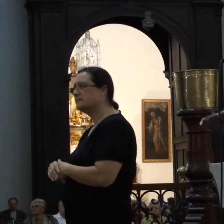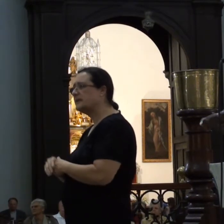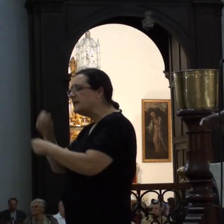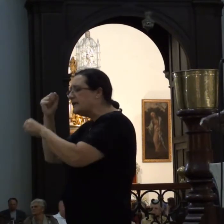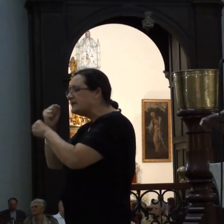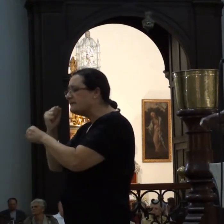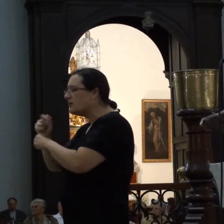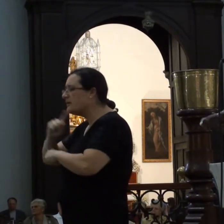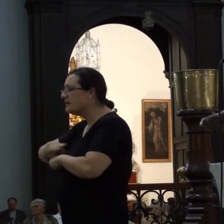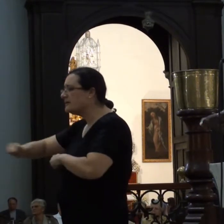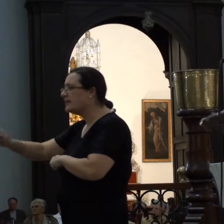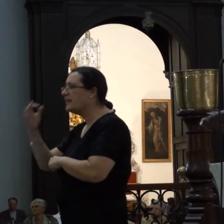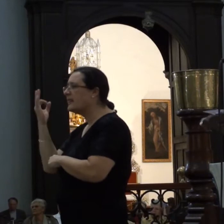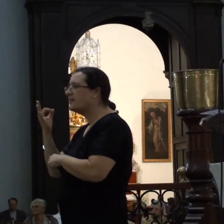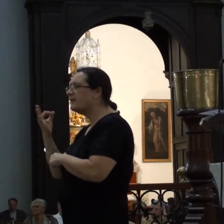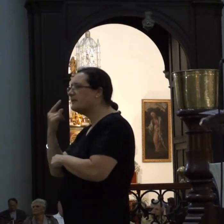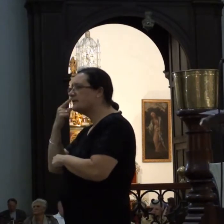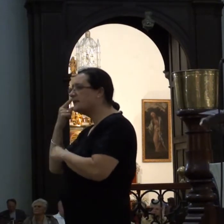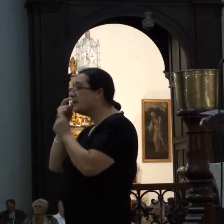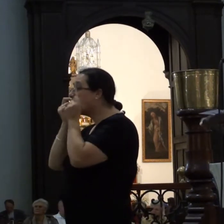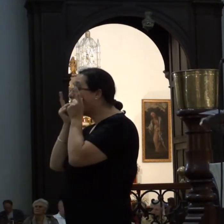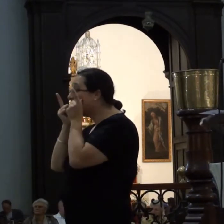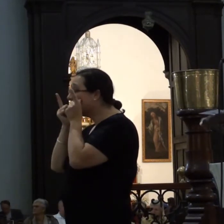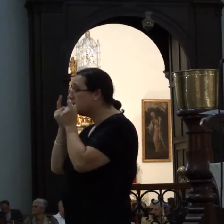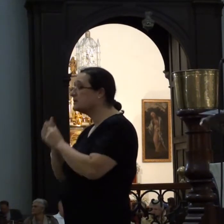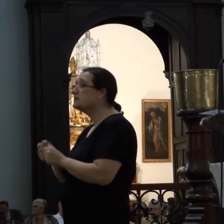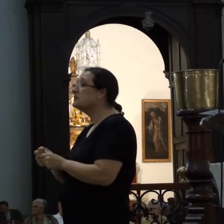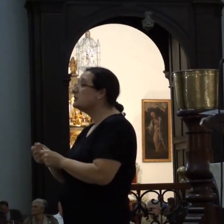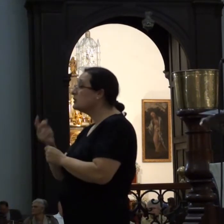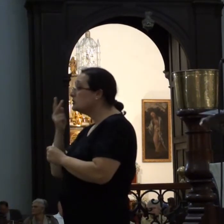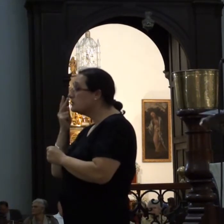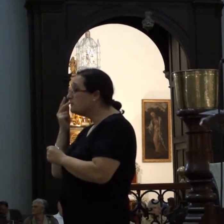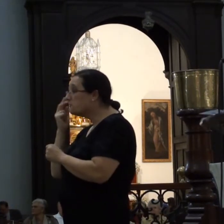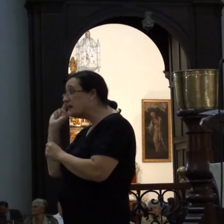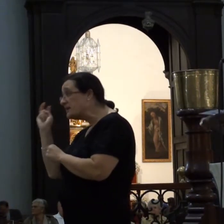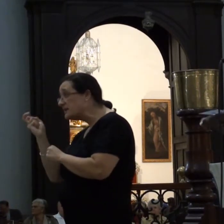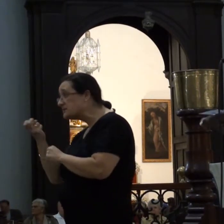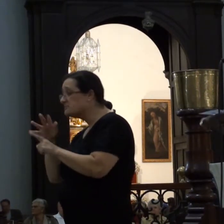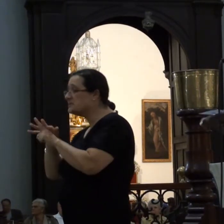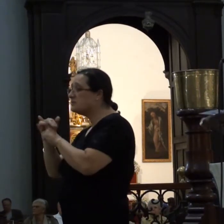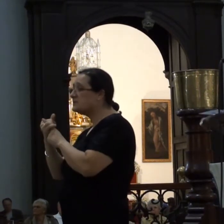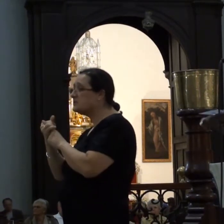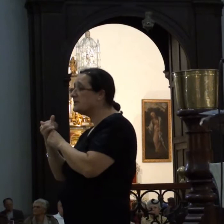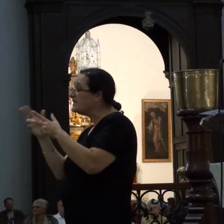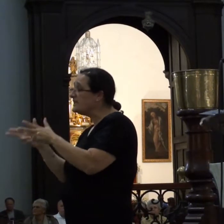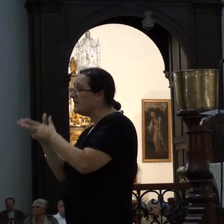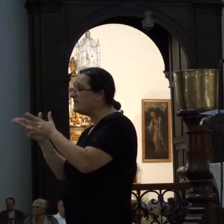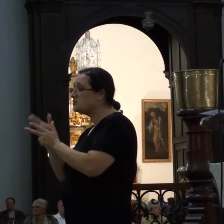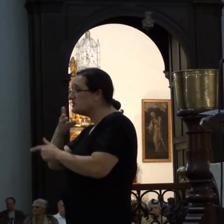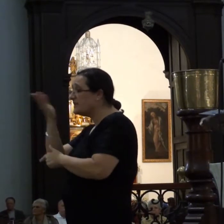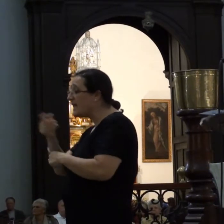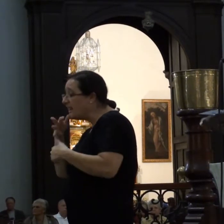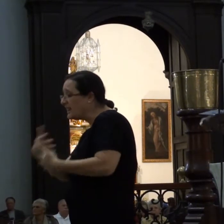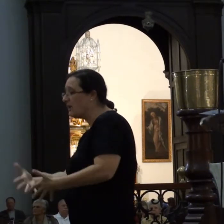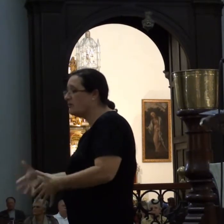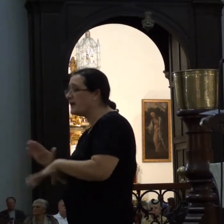evangelizador no tiene que tener en cuenta las distintas situaciones que se dan en el panorama actual de nuestra sociedad para